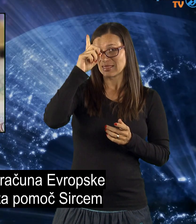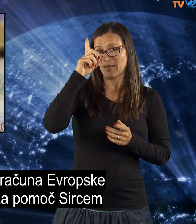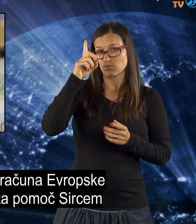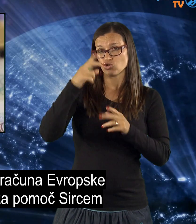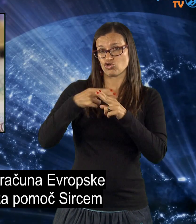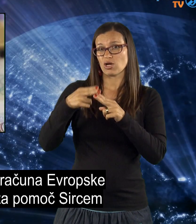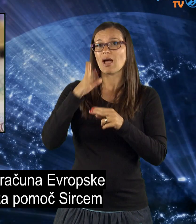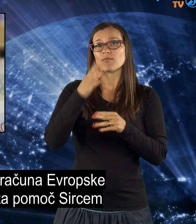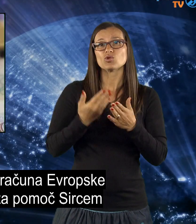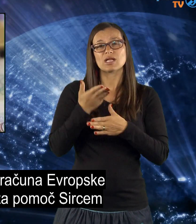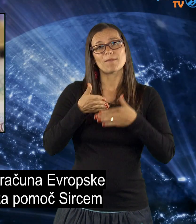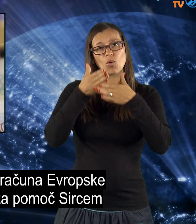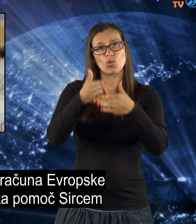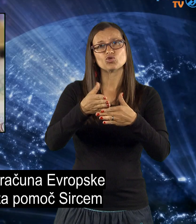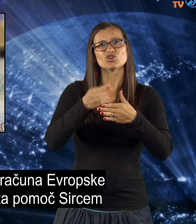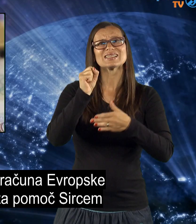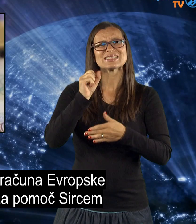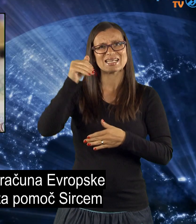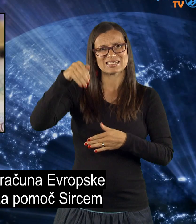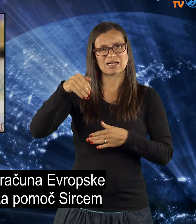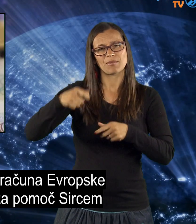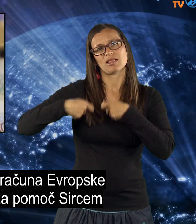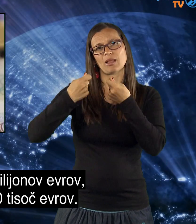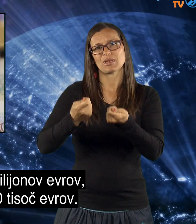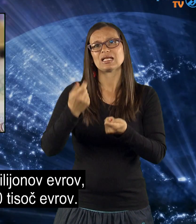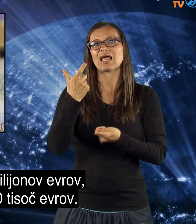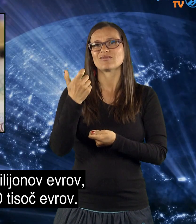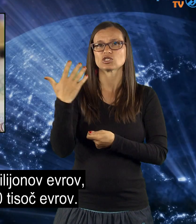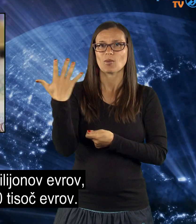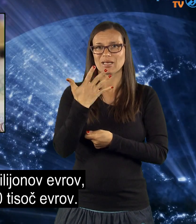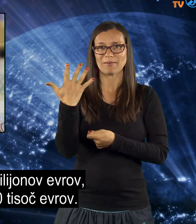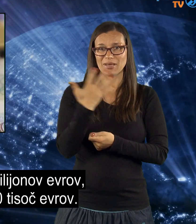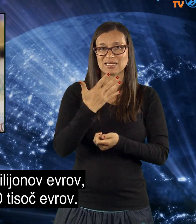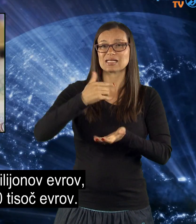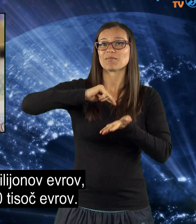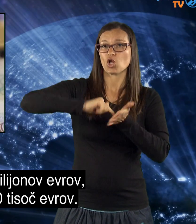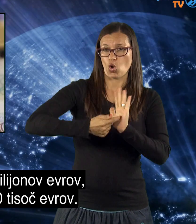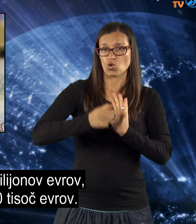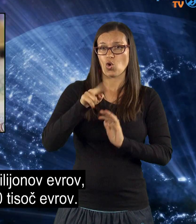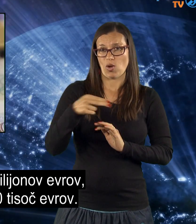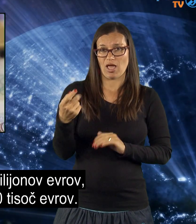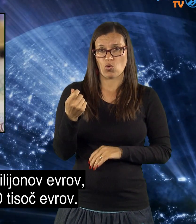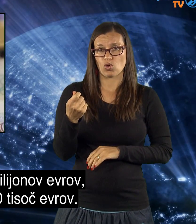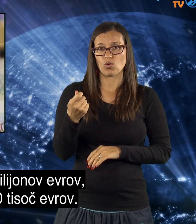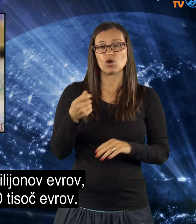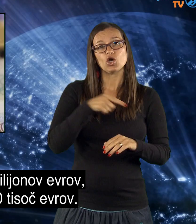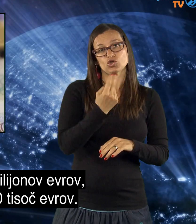Nemčija bo za pomoč Sircem namenila 255 milijonov evrov, Slovenija pa 60.000 evrov.